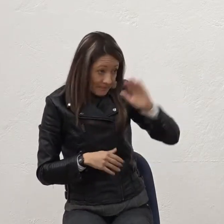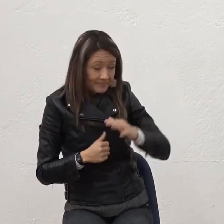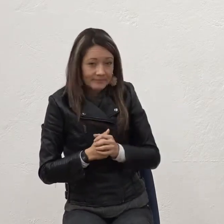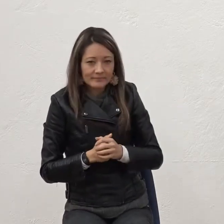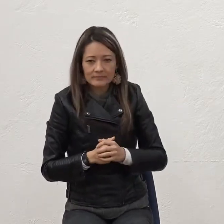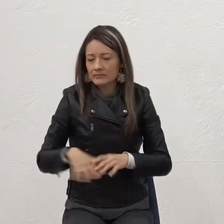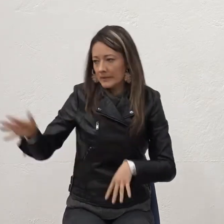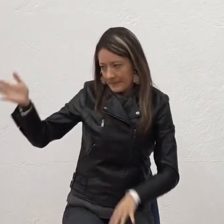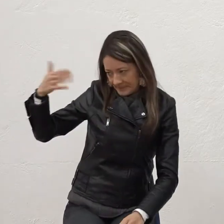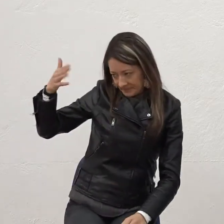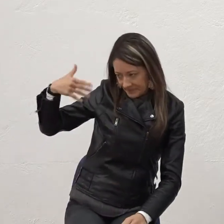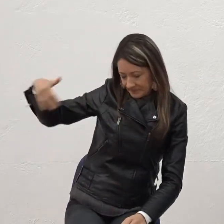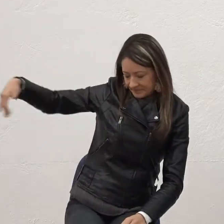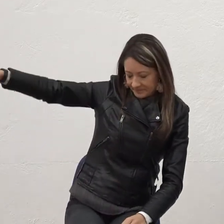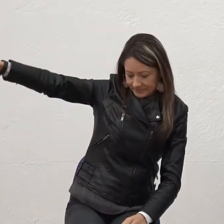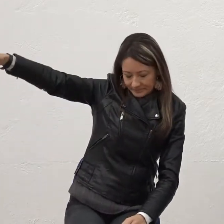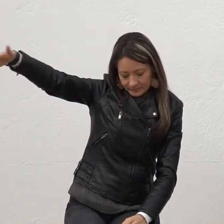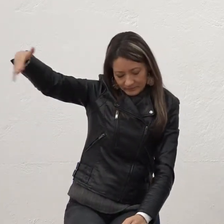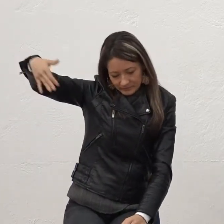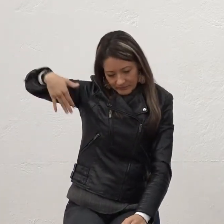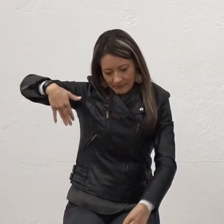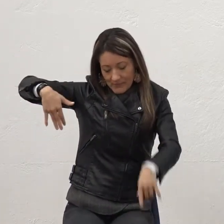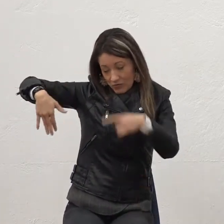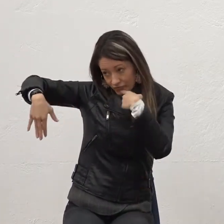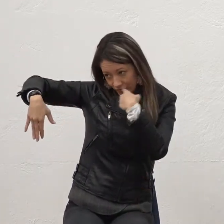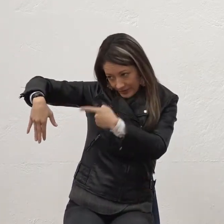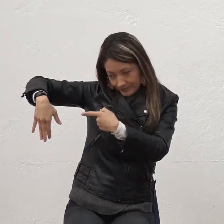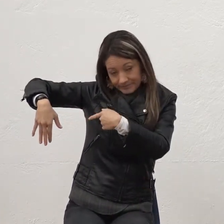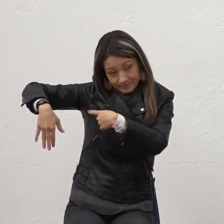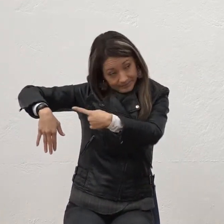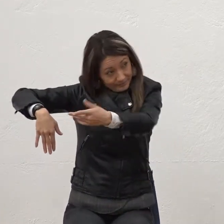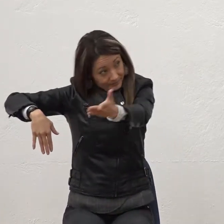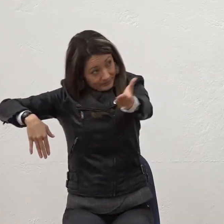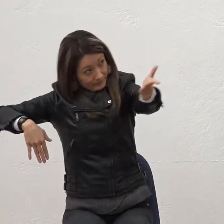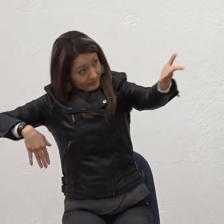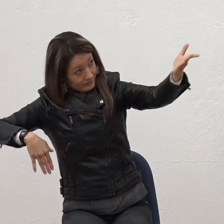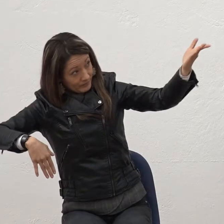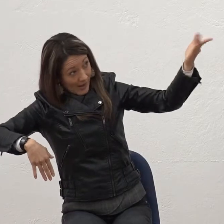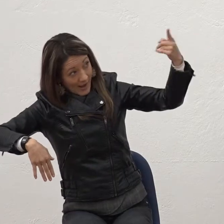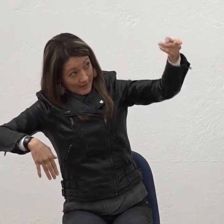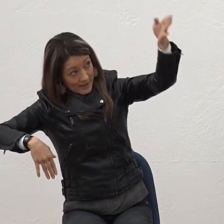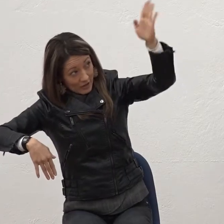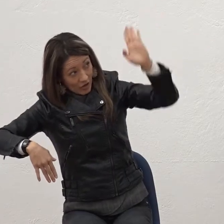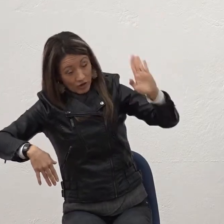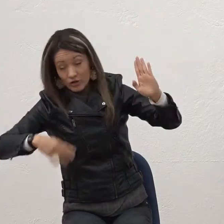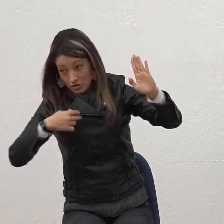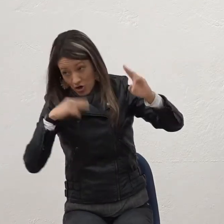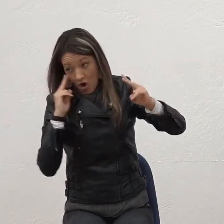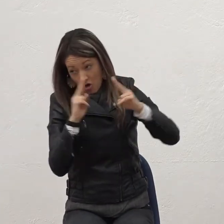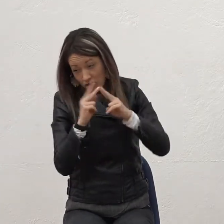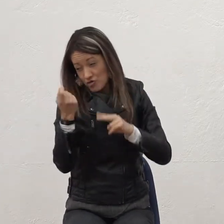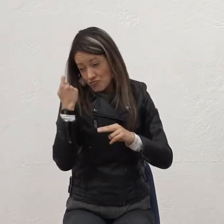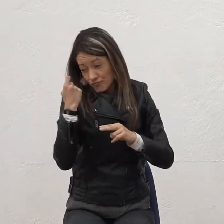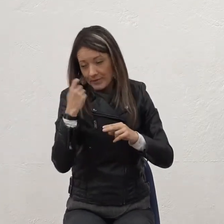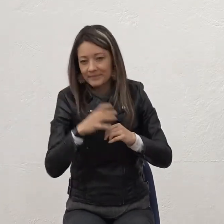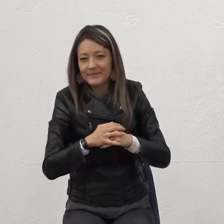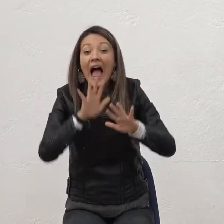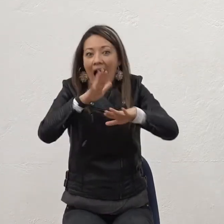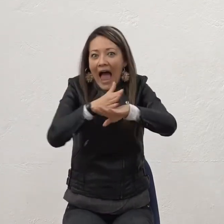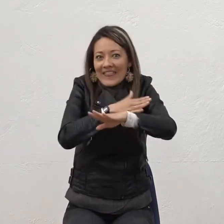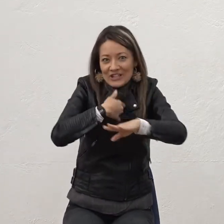dice: ven que quiero decirte algo. Delante de ese Dios que acabo de conocer, yo le